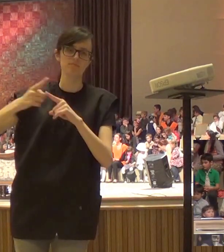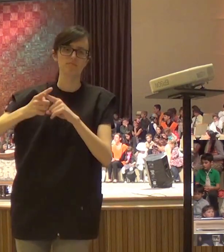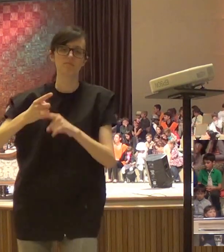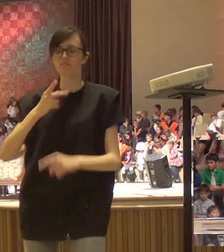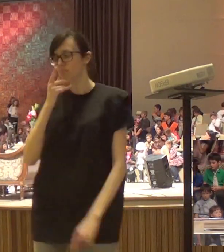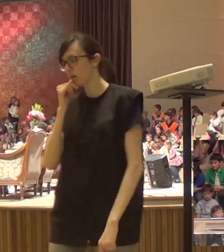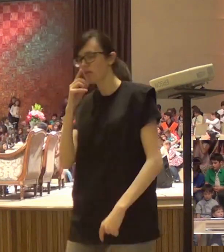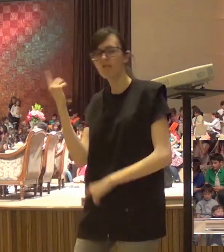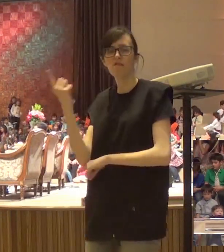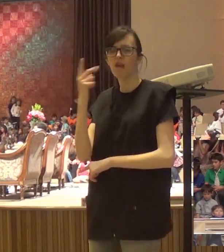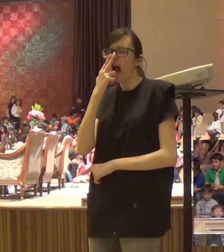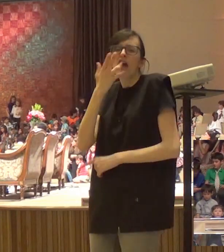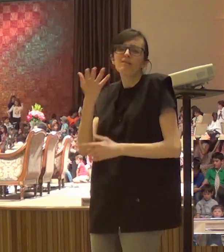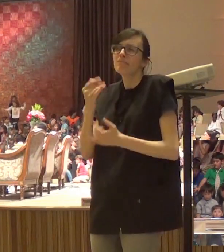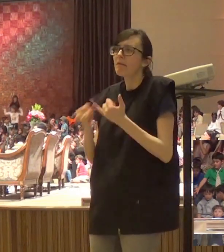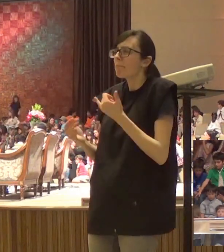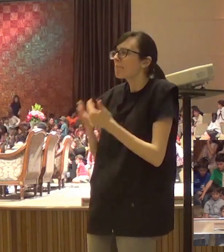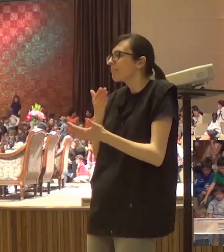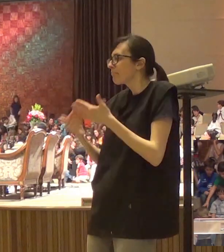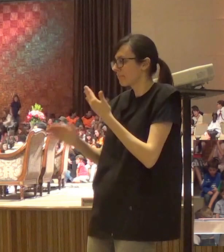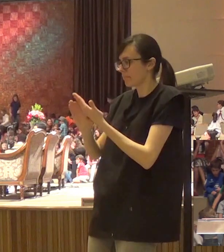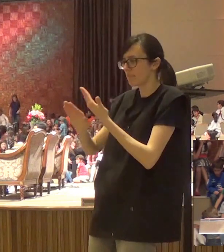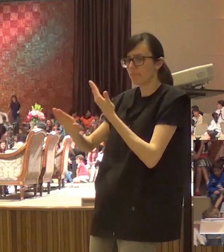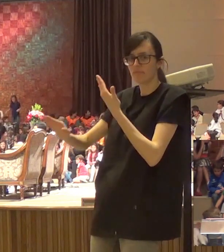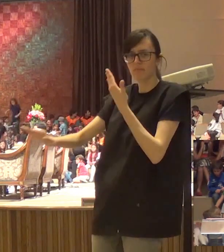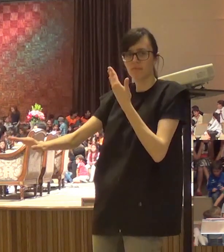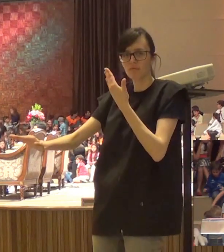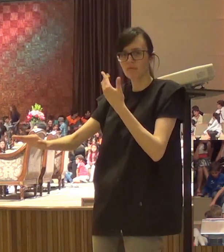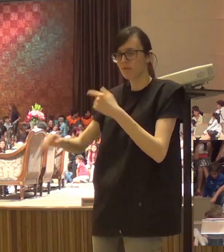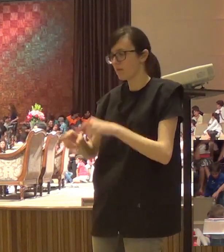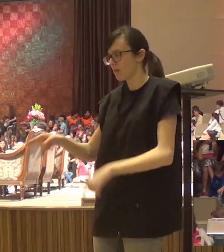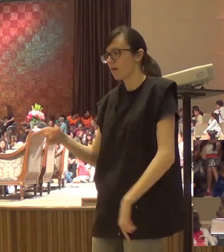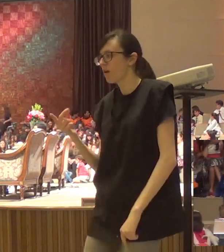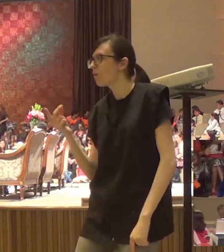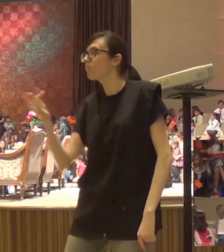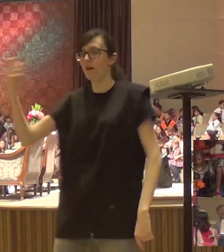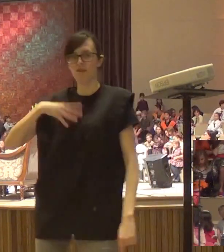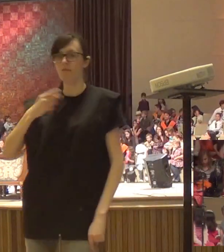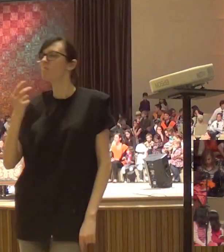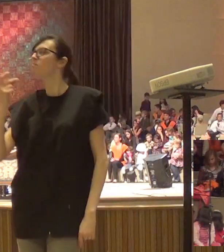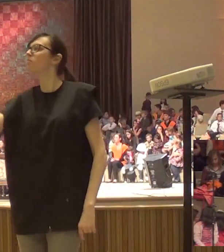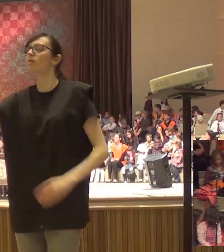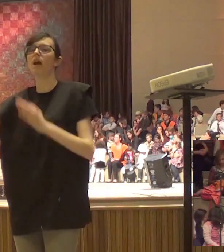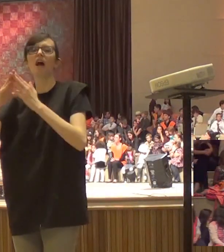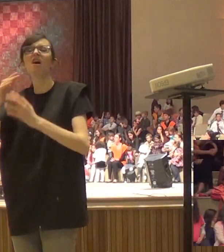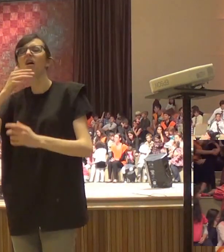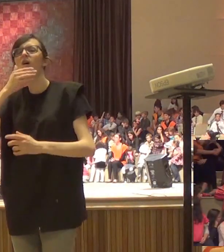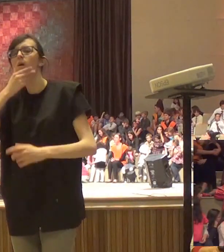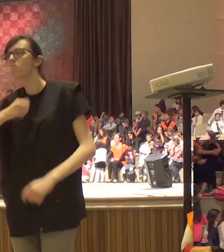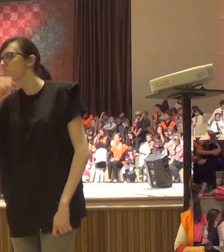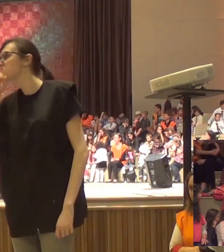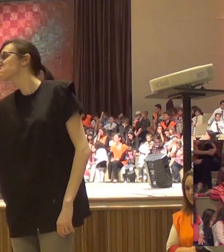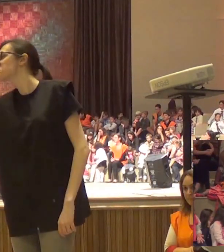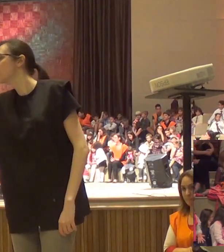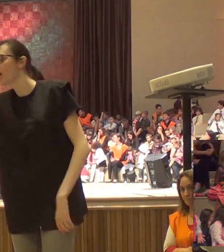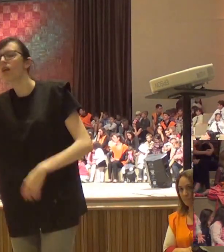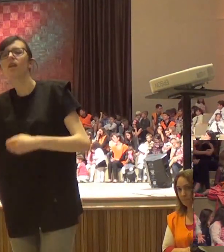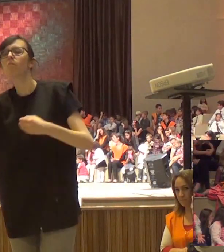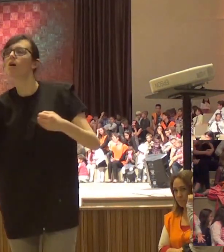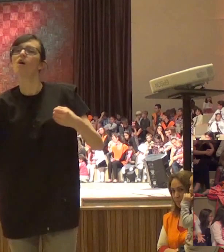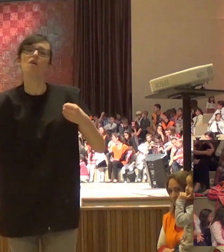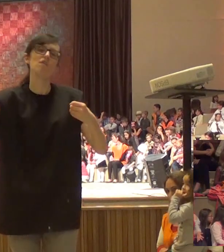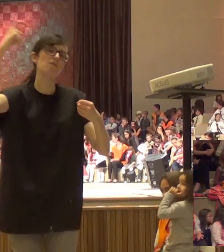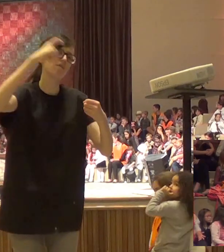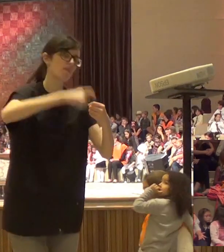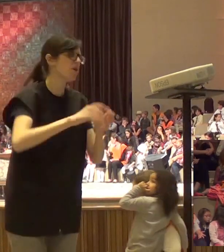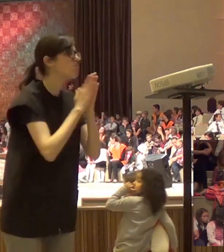Absalão e Davi, porque Absalão foge para a casa do seu avô, fica três anos na casa do seu avô, depois volta para a cidade onde Davi está